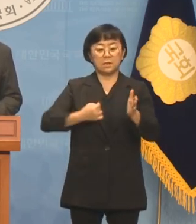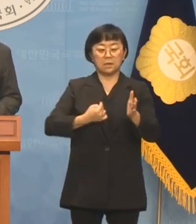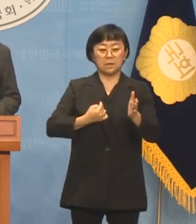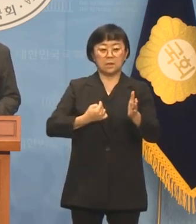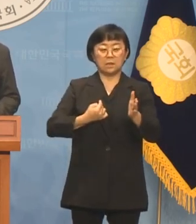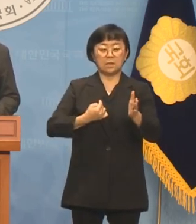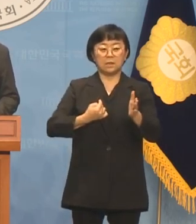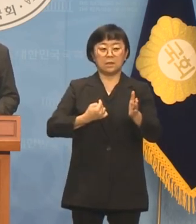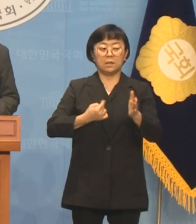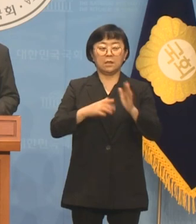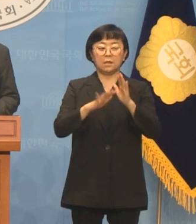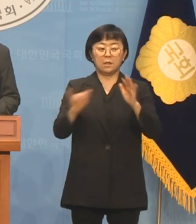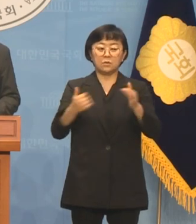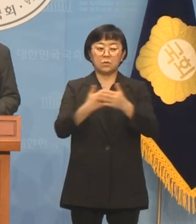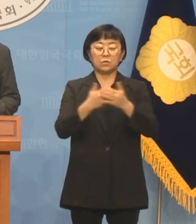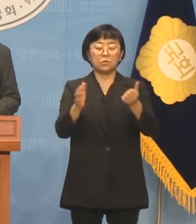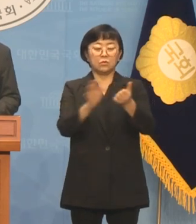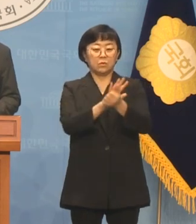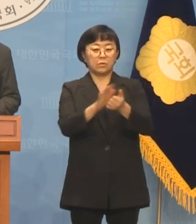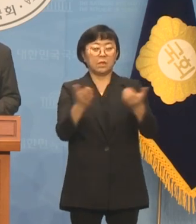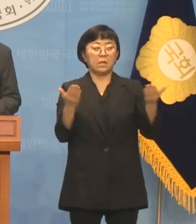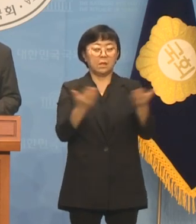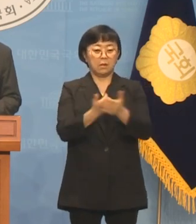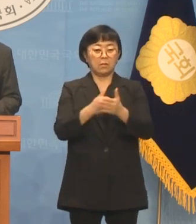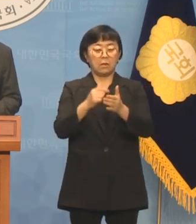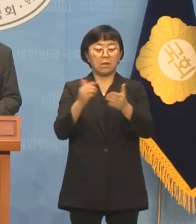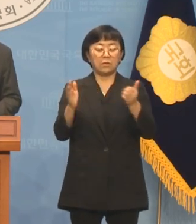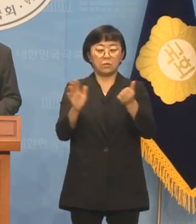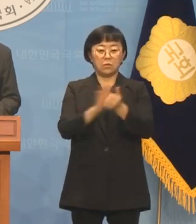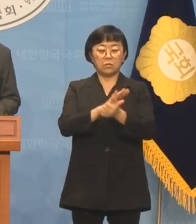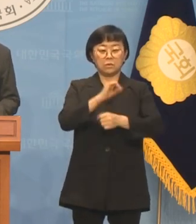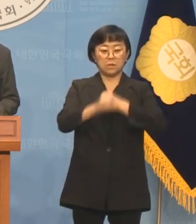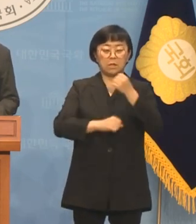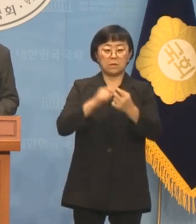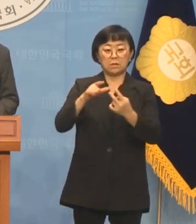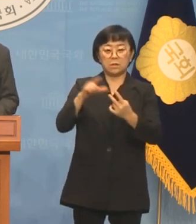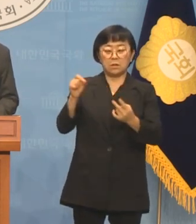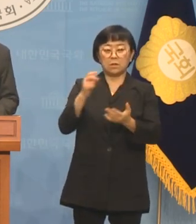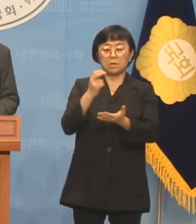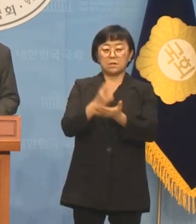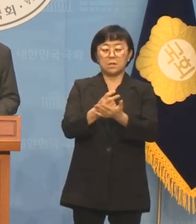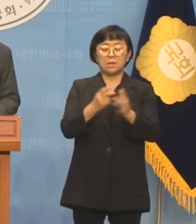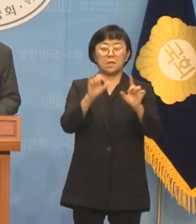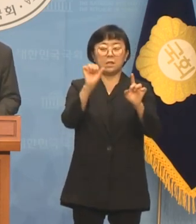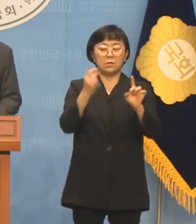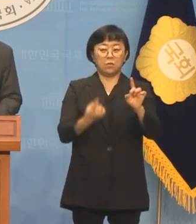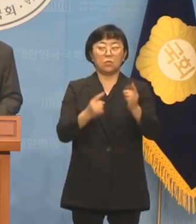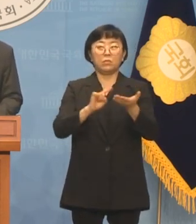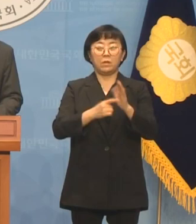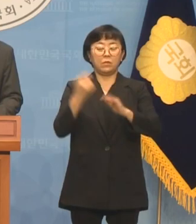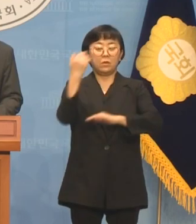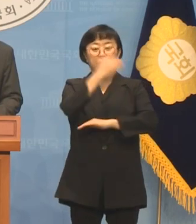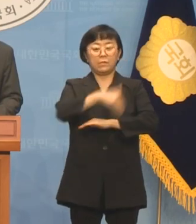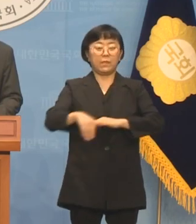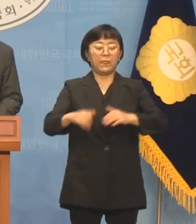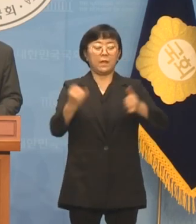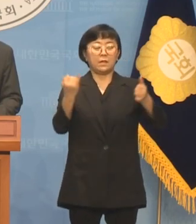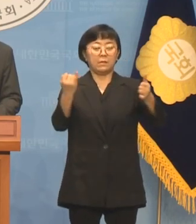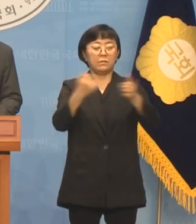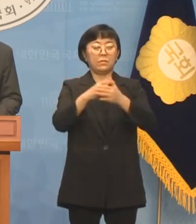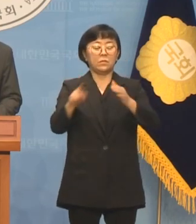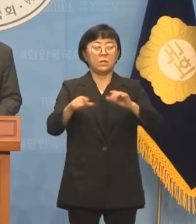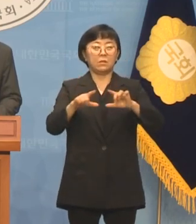가족 돌봄을 위한 일과 돌봄 시간 자유선택제를 돌봄 공약 1호로 내놓습니다.